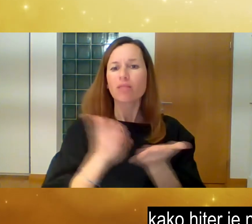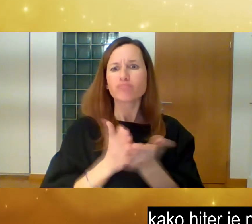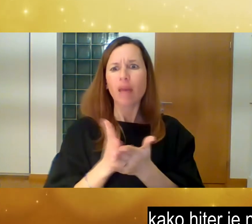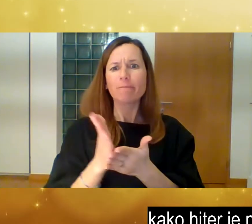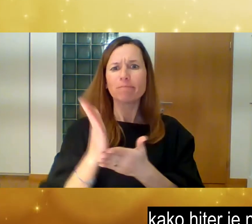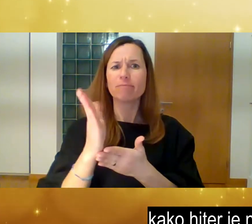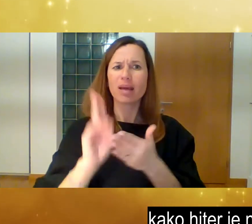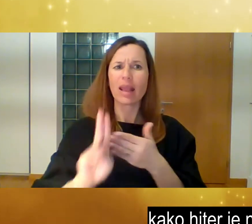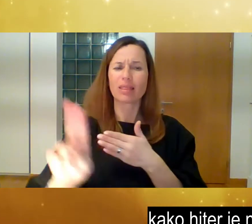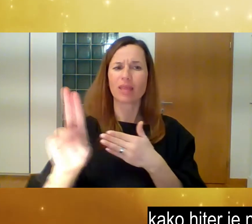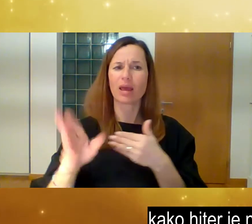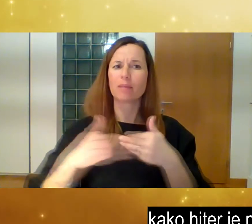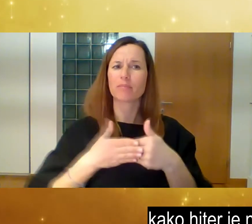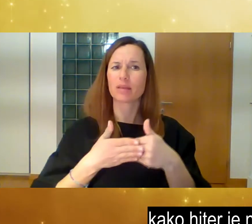pri